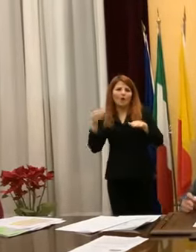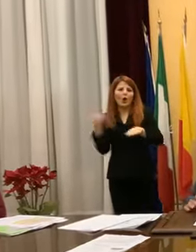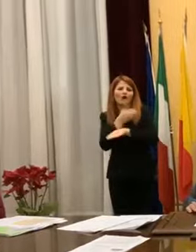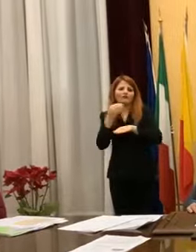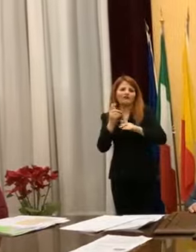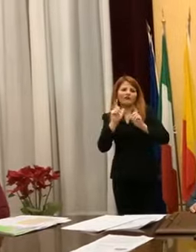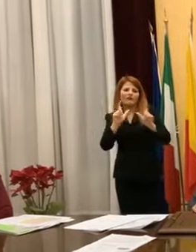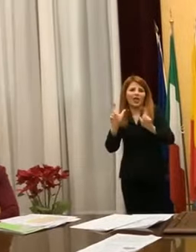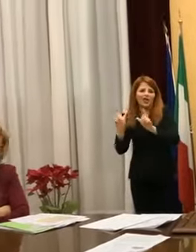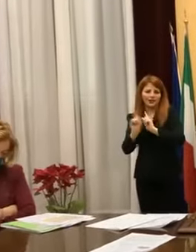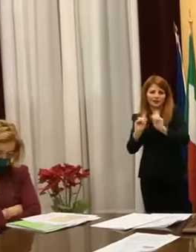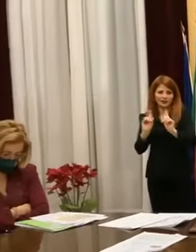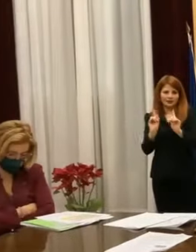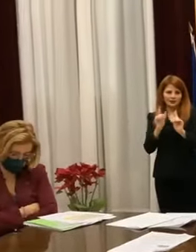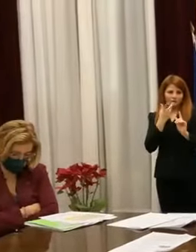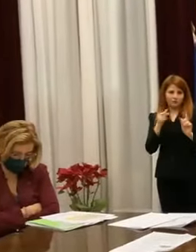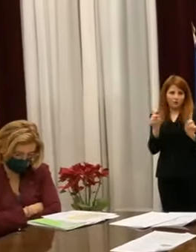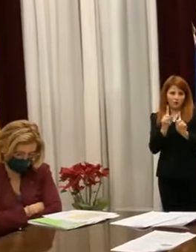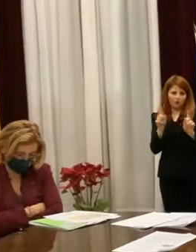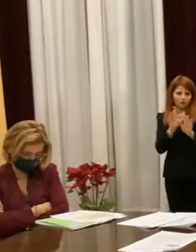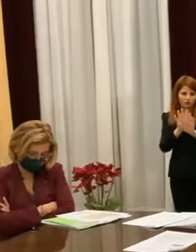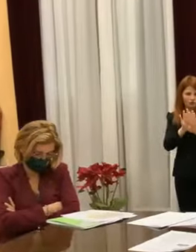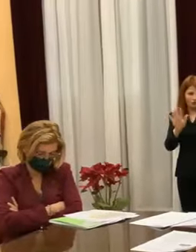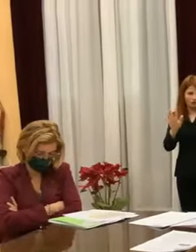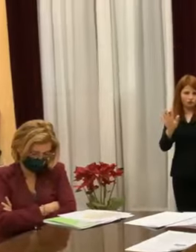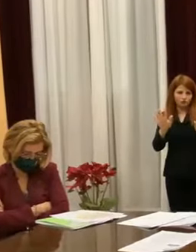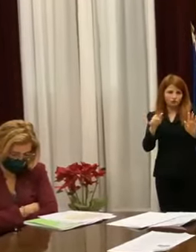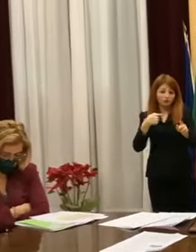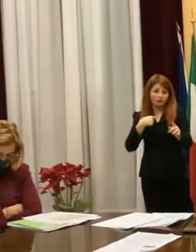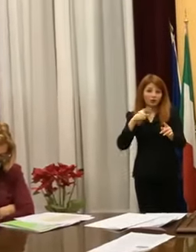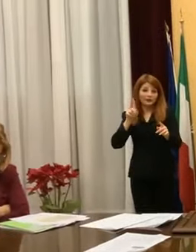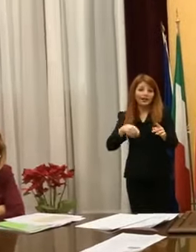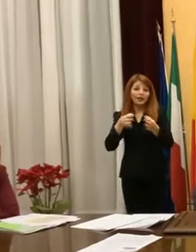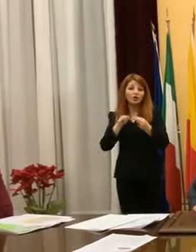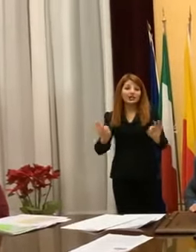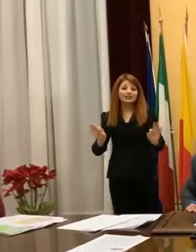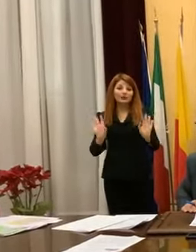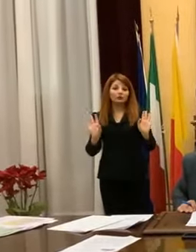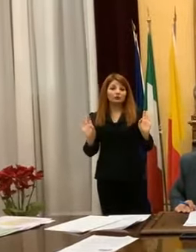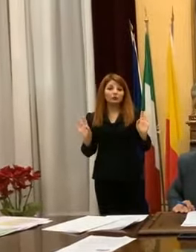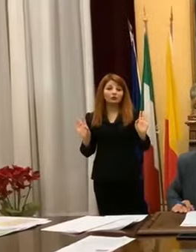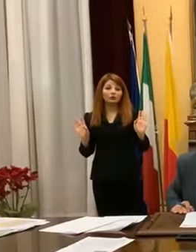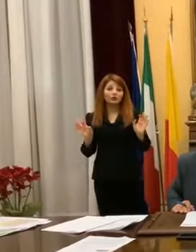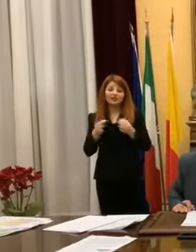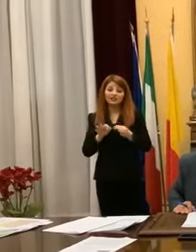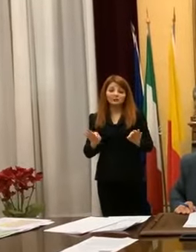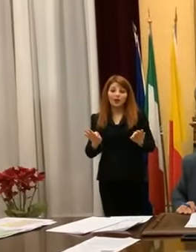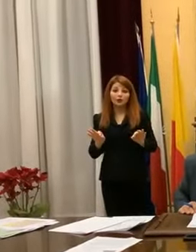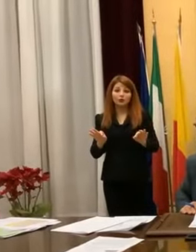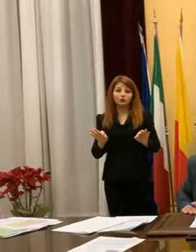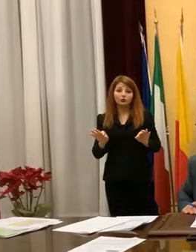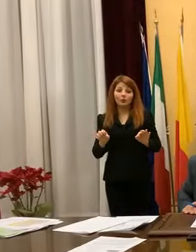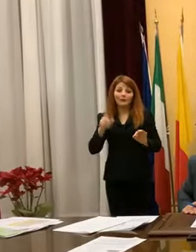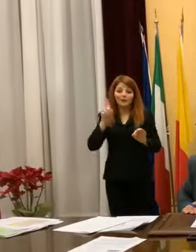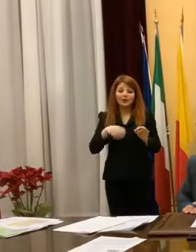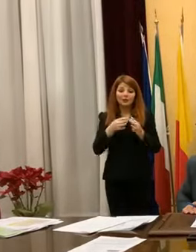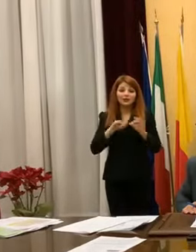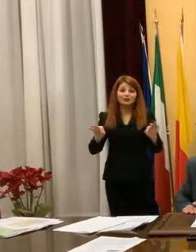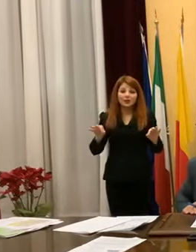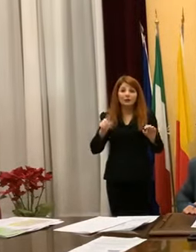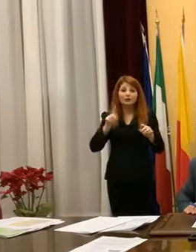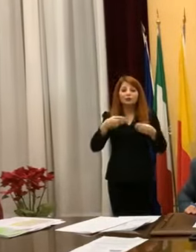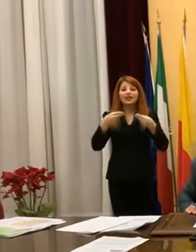si offenda, ma in ogni caso pretendo rispetto, e questo vale per tutti i palazzi e per qualunque procuratore.